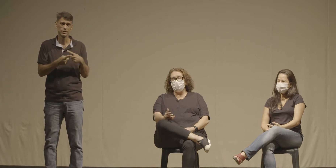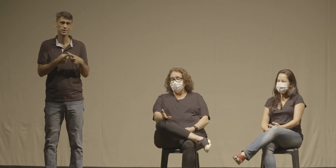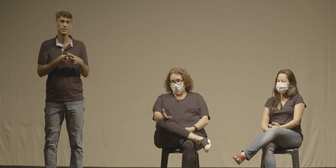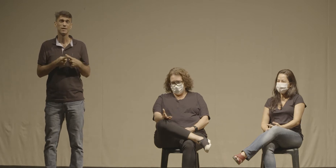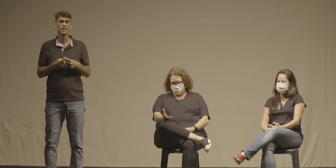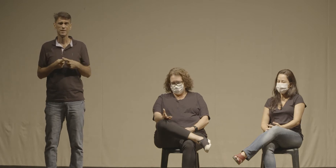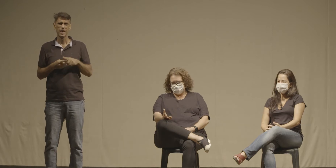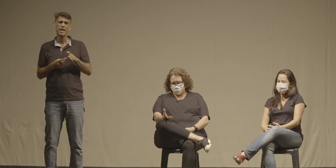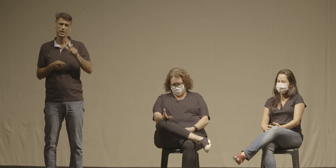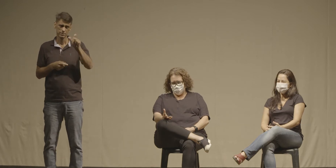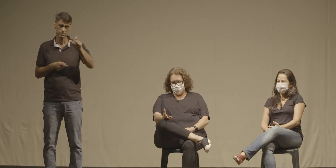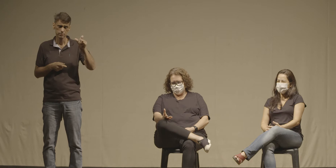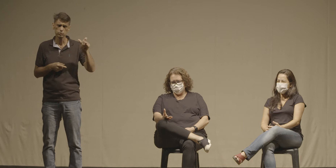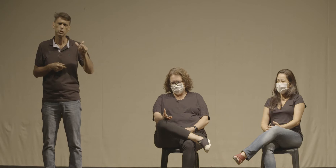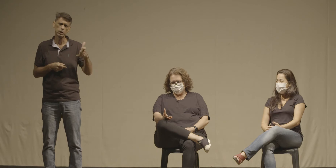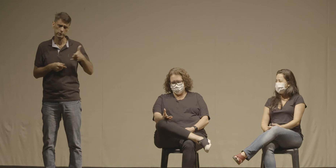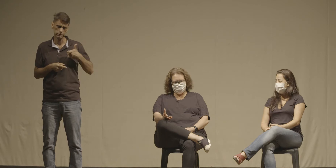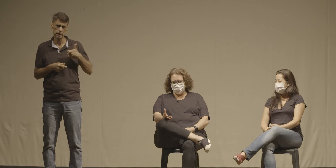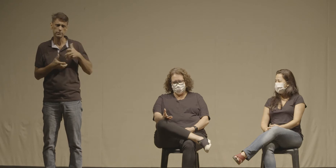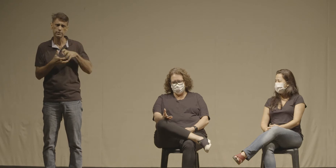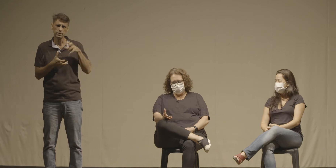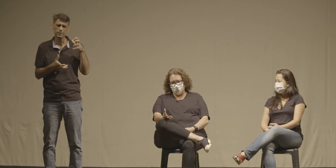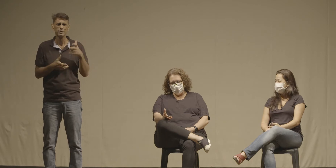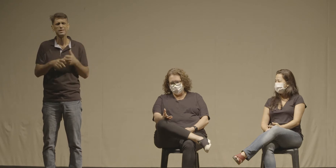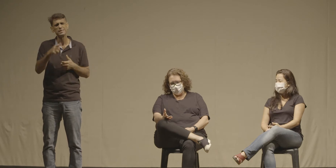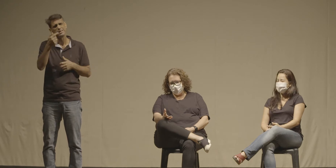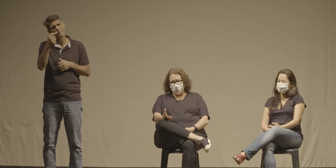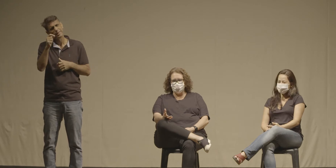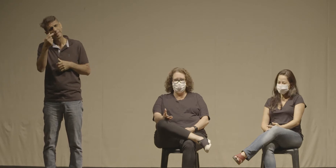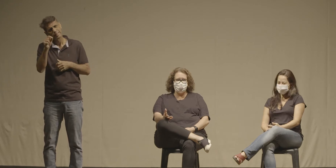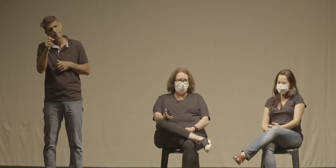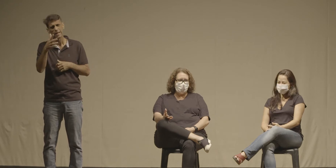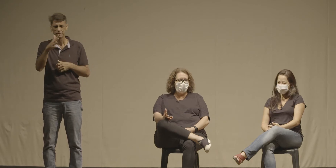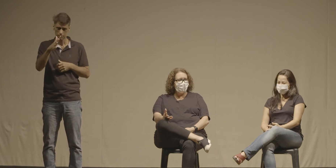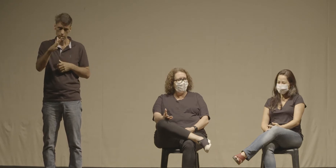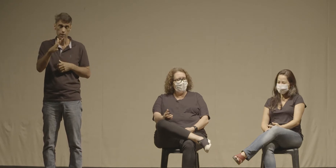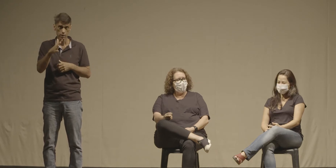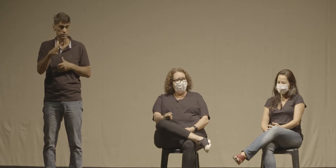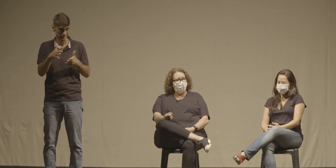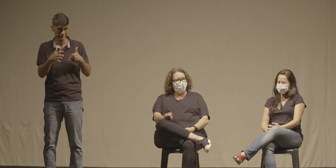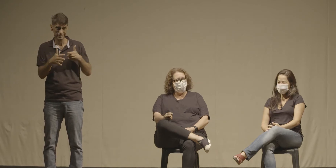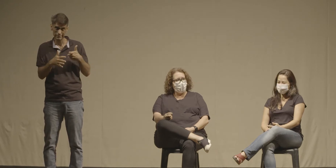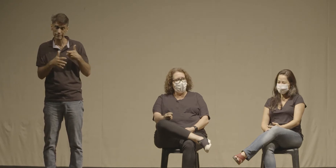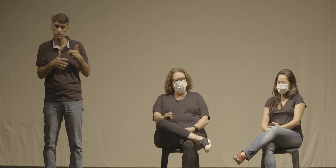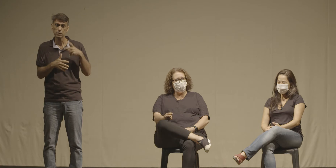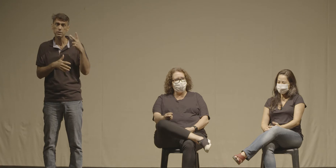elas são senhoras, né? Senhorinhas, 70 e poucos anos e tal.